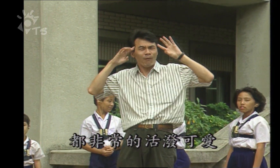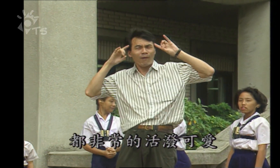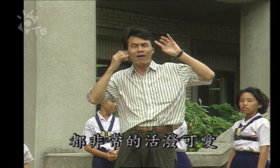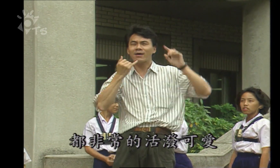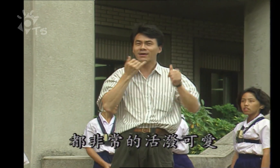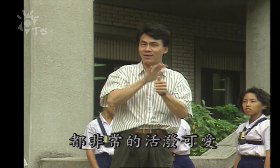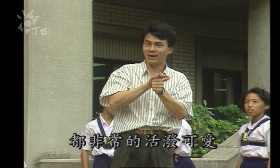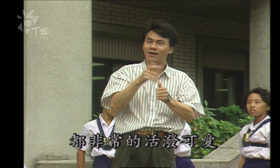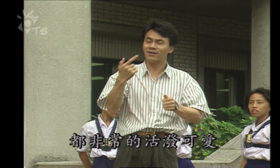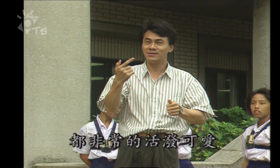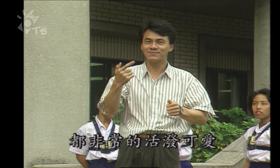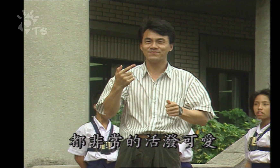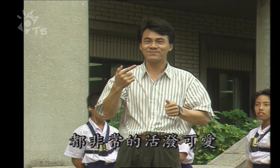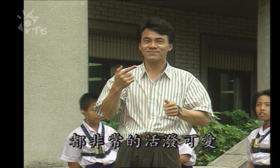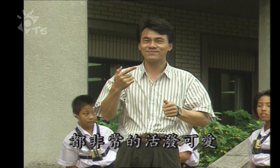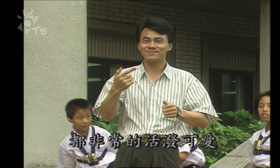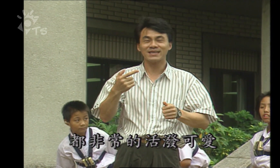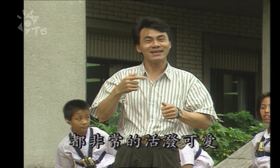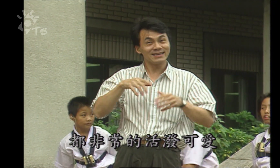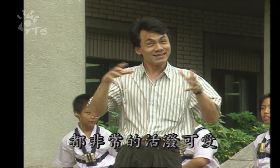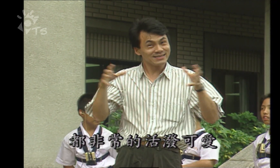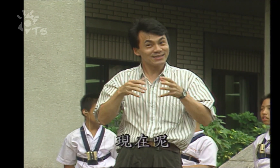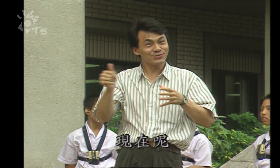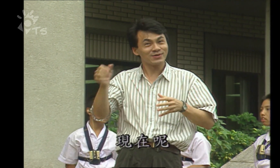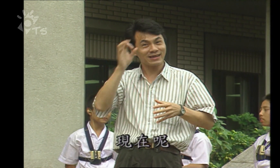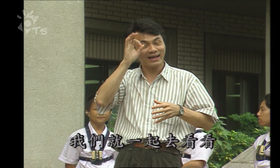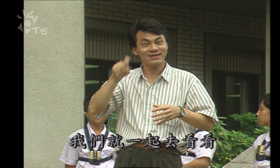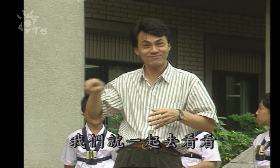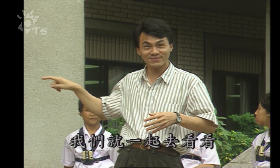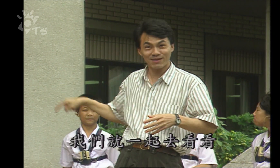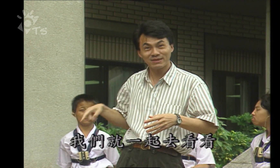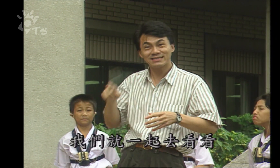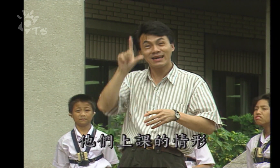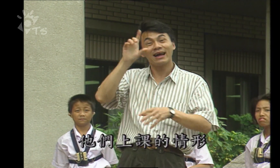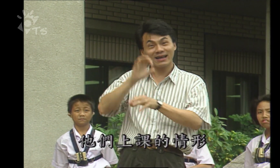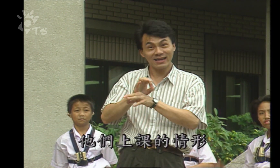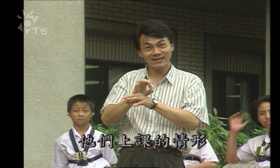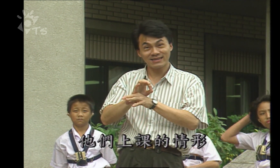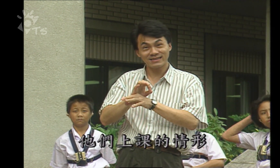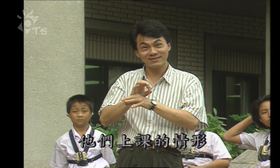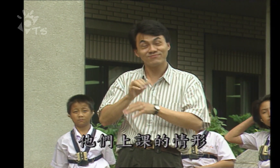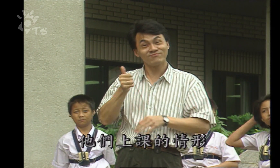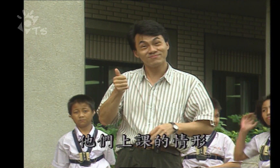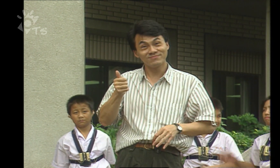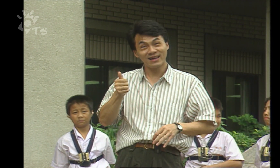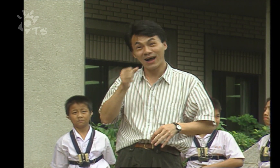泼可爱。现在呢，我们就一起去看看他们上课的情形，好吗？